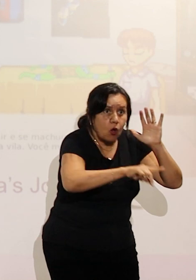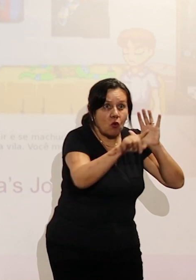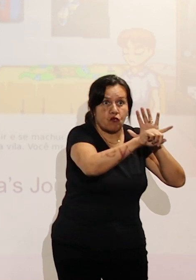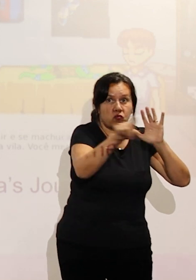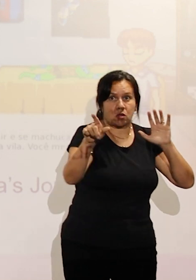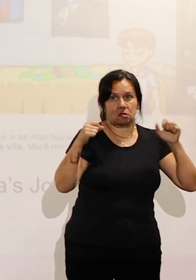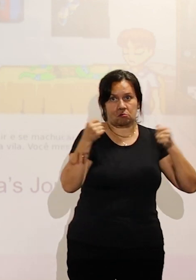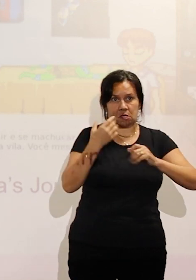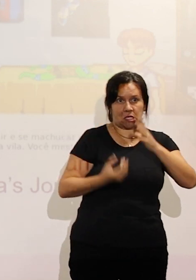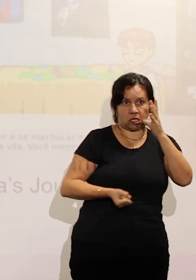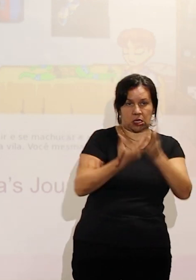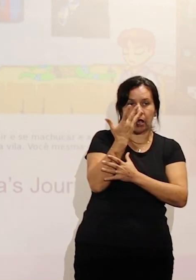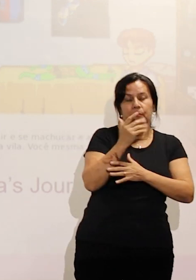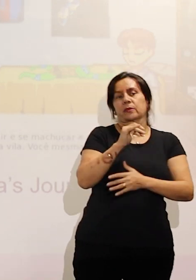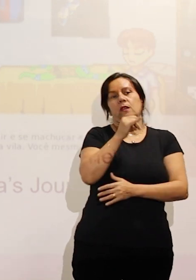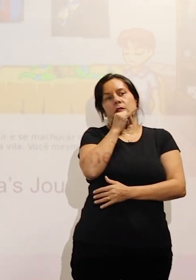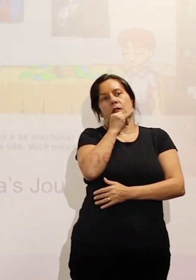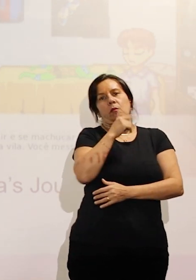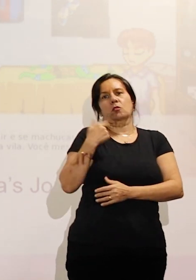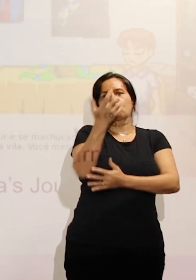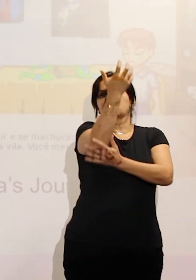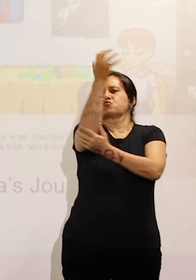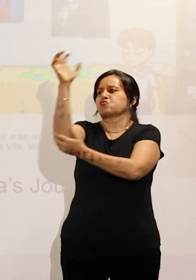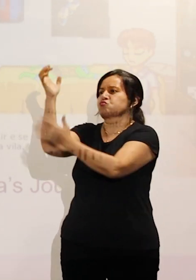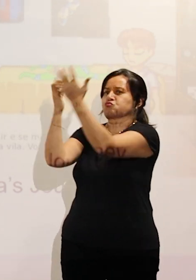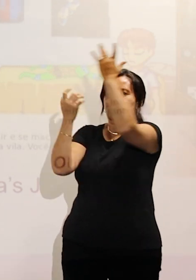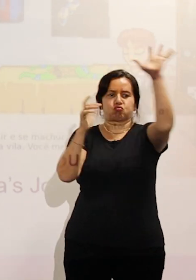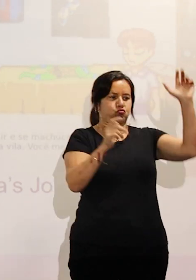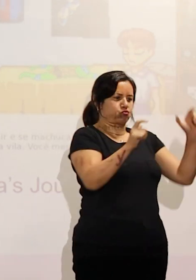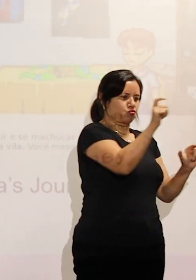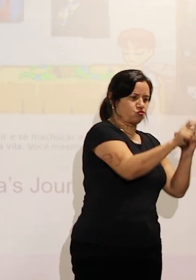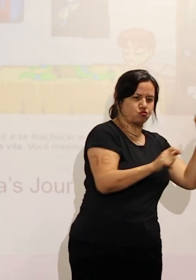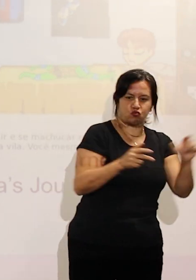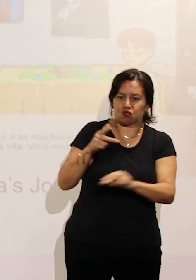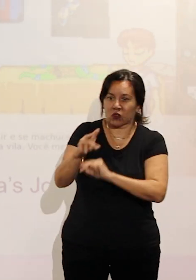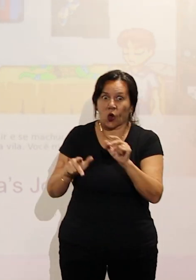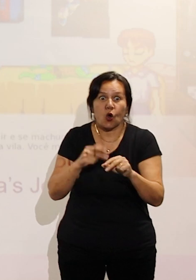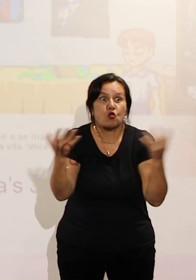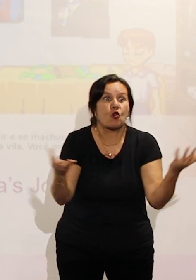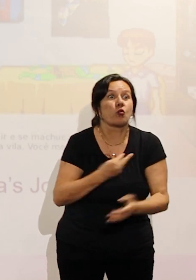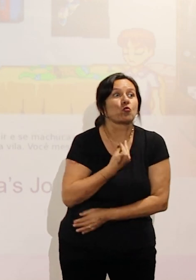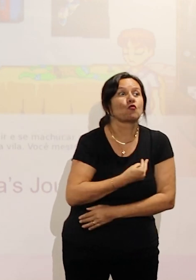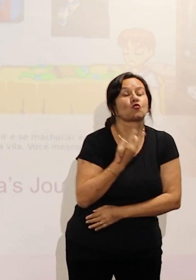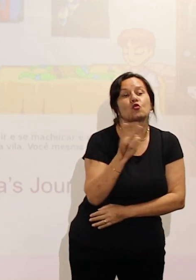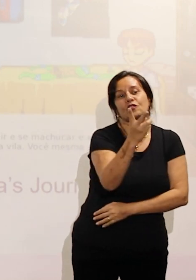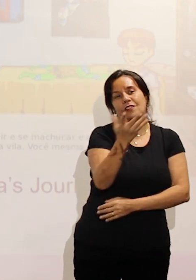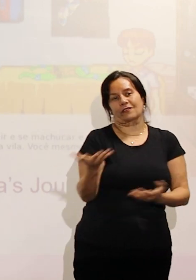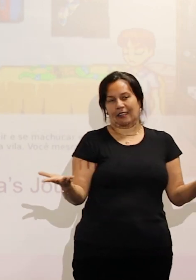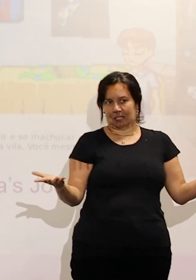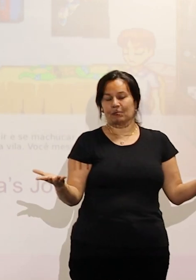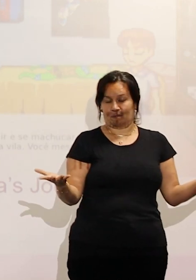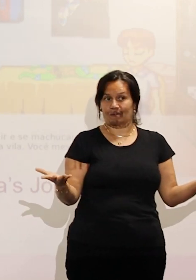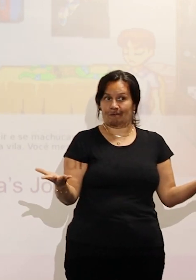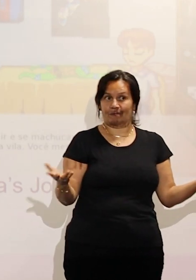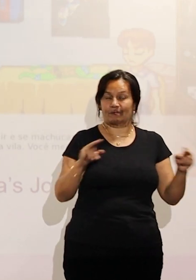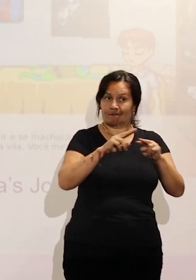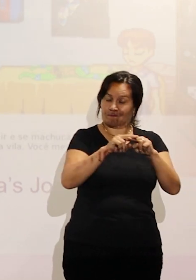floresta. O cara está na floresta e a floresta é perigosa, você tem que sobreviver na floresta e chegar a algum lugar.